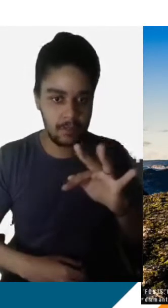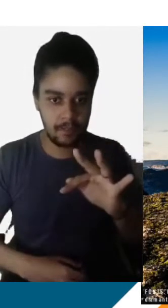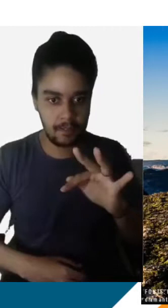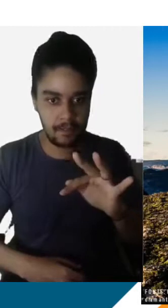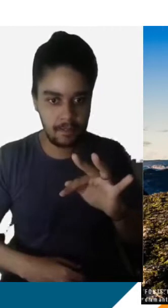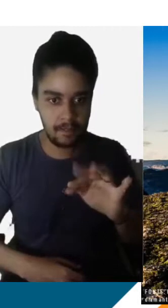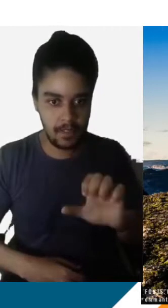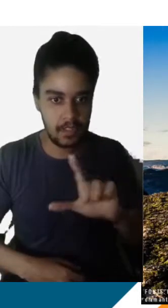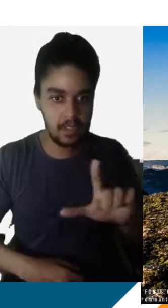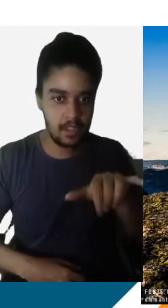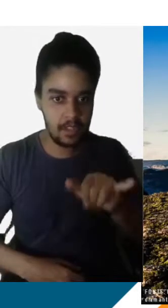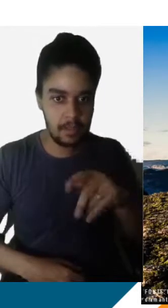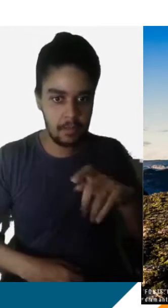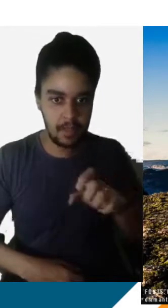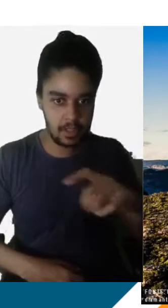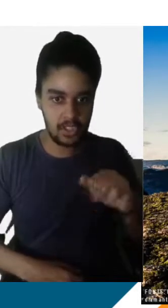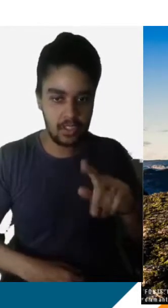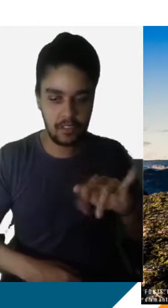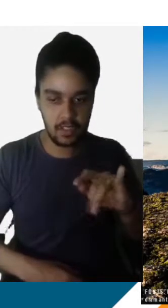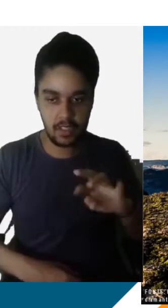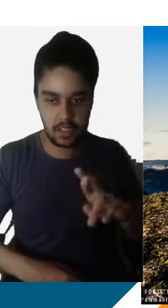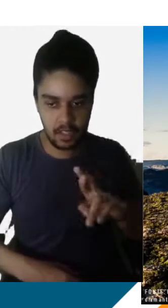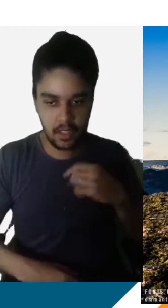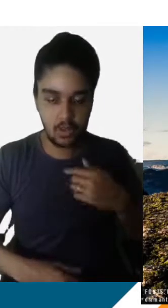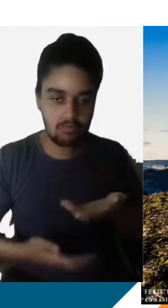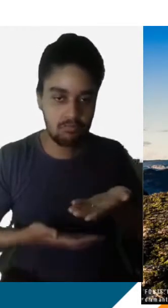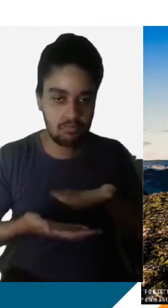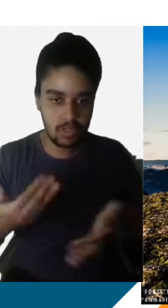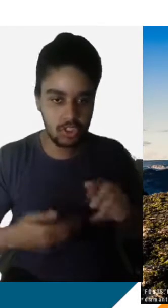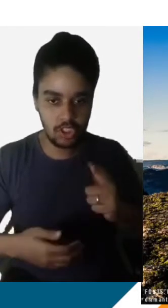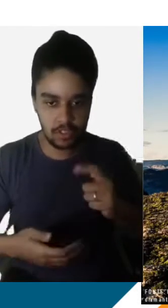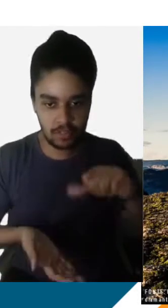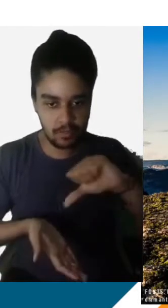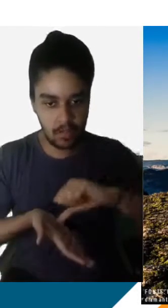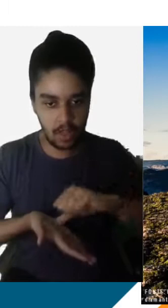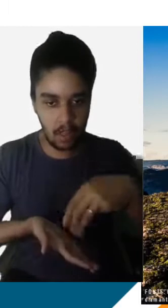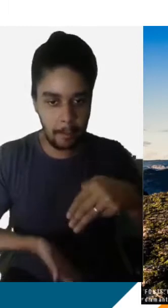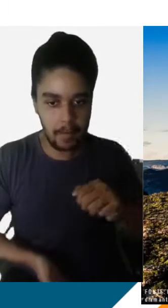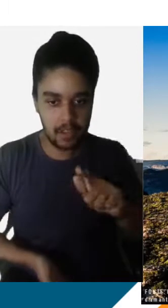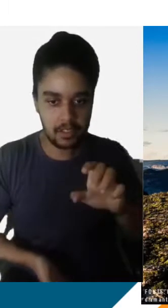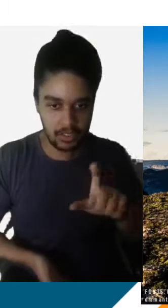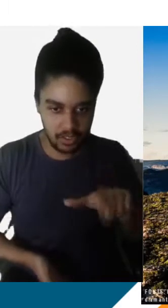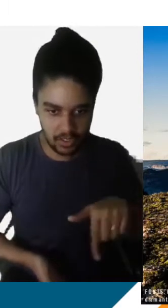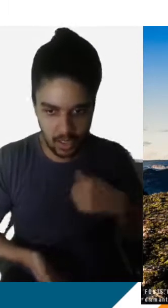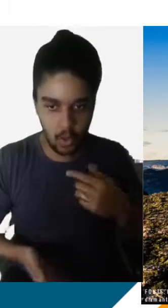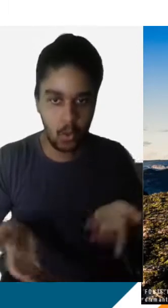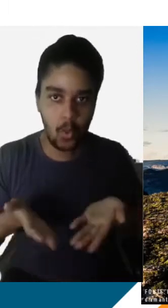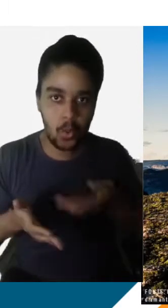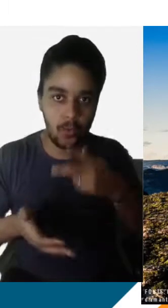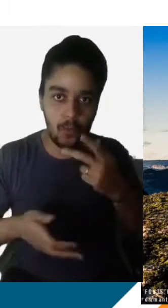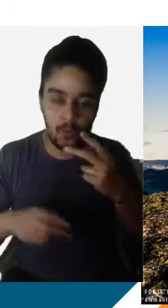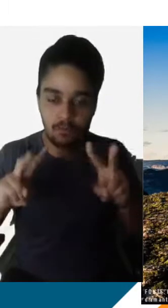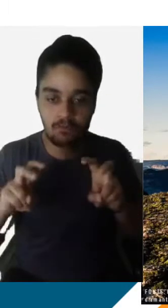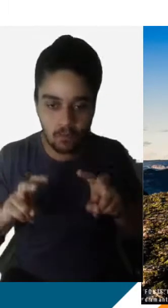Felipe Xavier, sou mediador de Geografia do Polo de Magé e hoje a gente vai estar vendo um conteúdo super